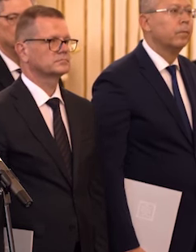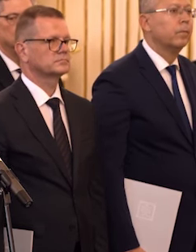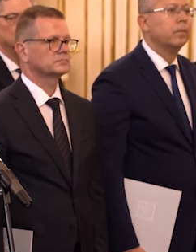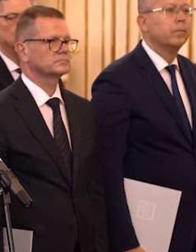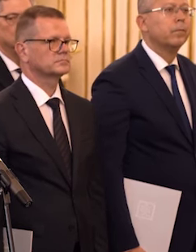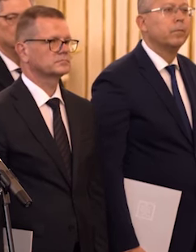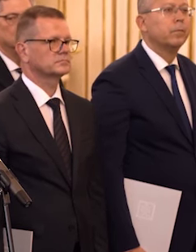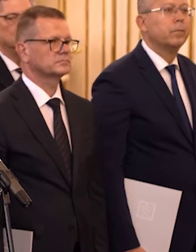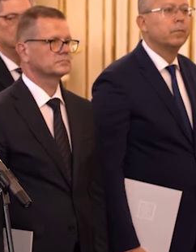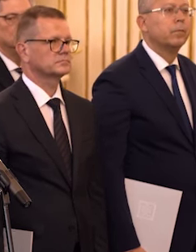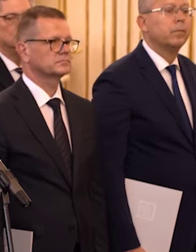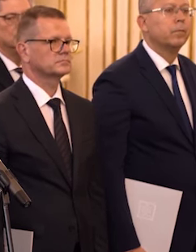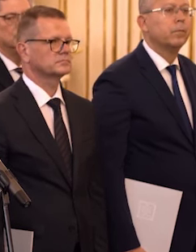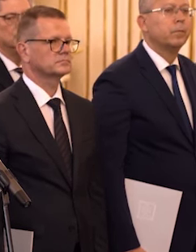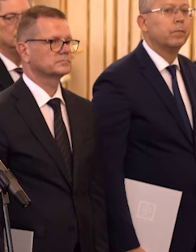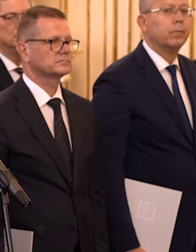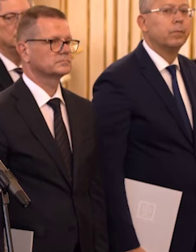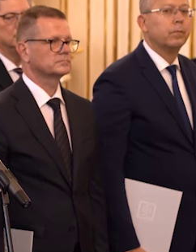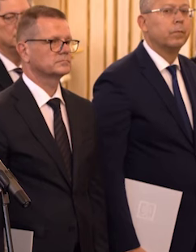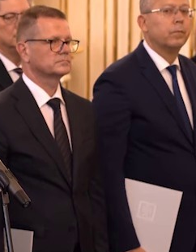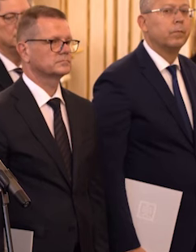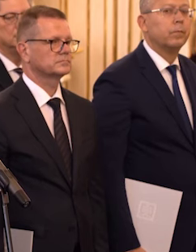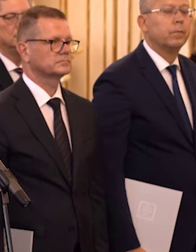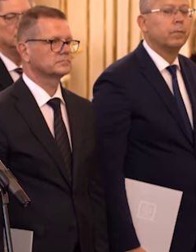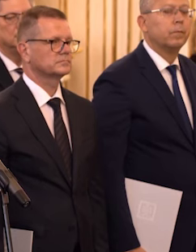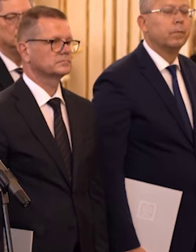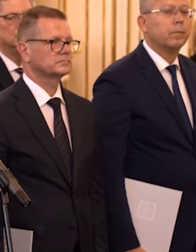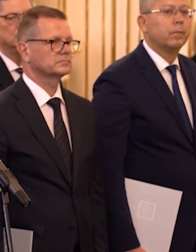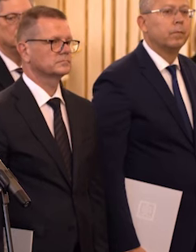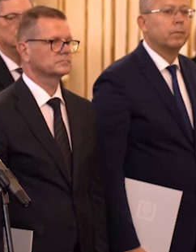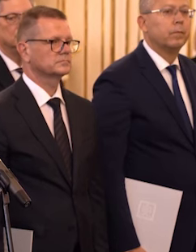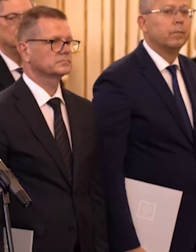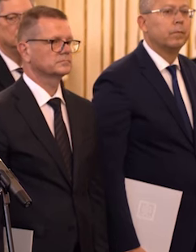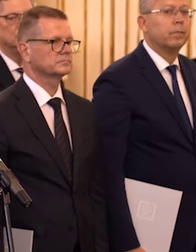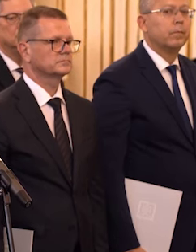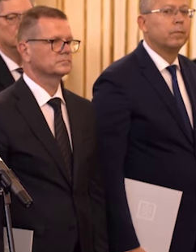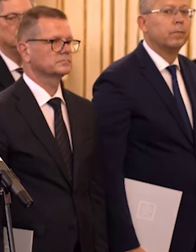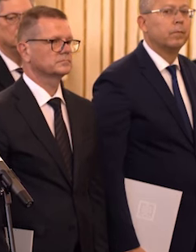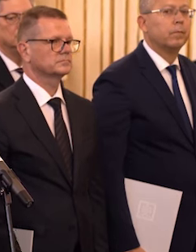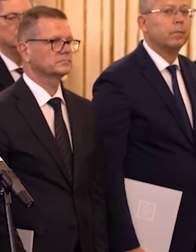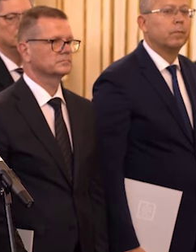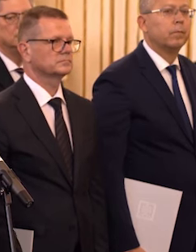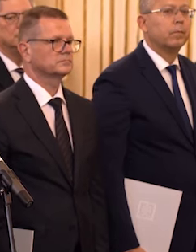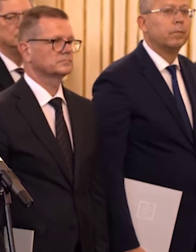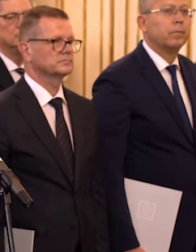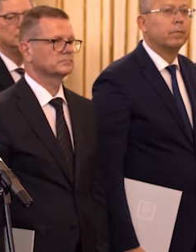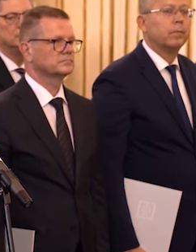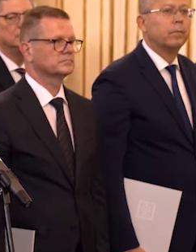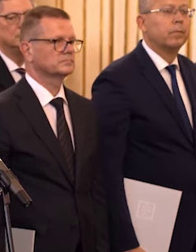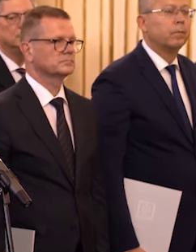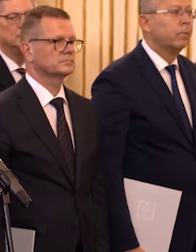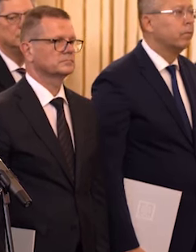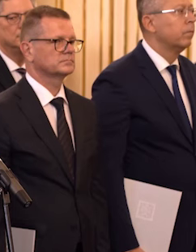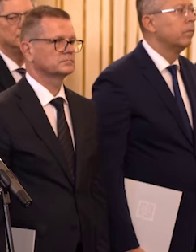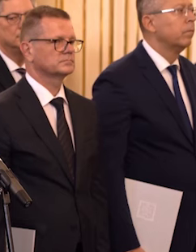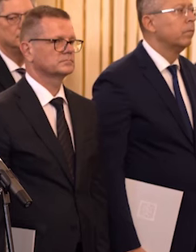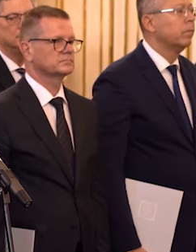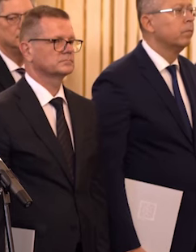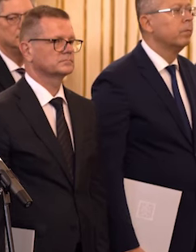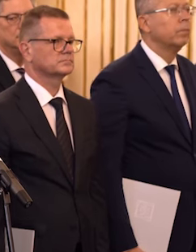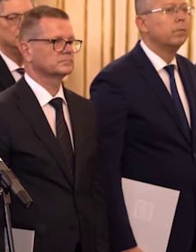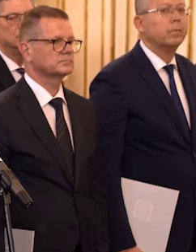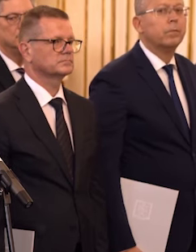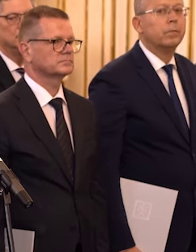Slovenskej republiky a členov vlády Slovenskej republiky. Možno to znie zvláštne, ale chcem povedať jeden